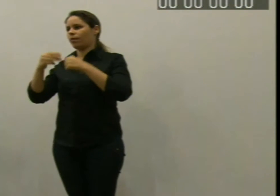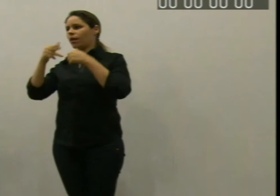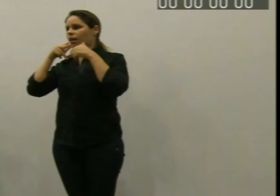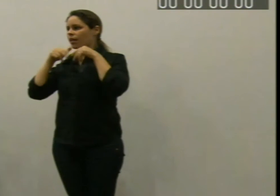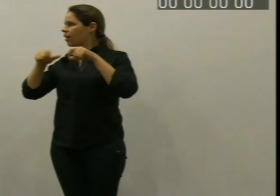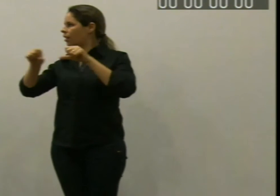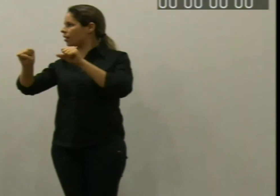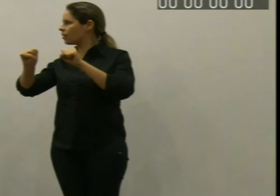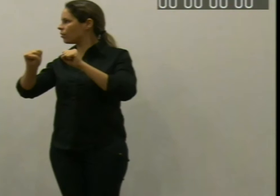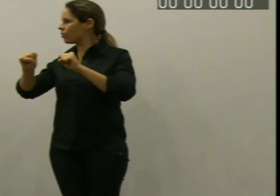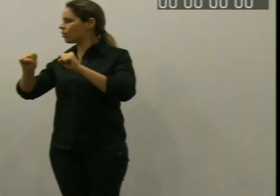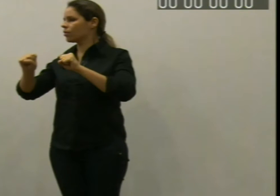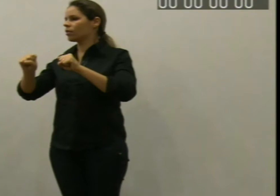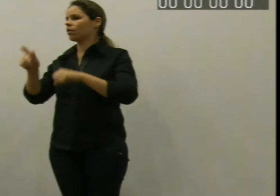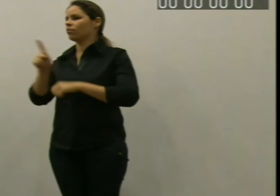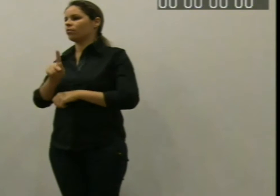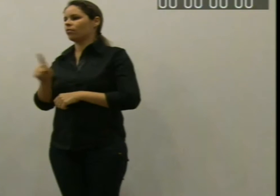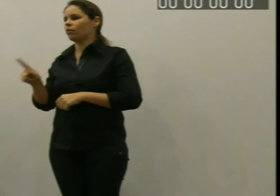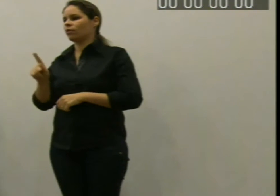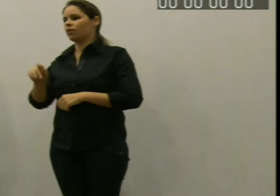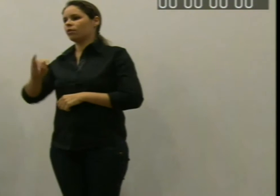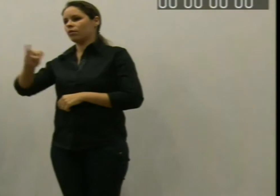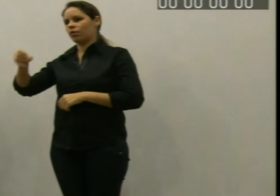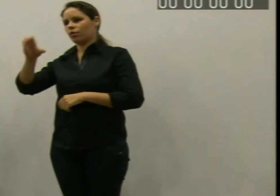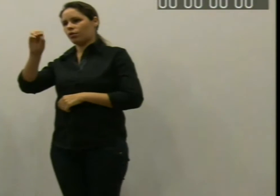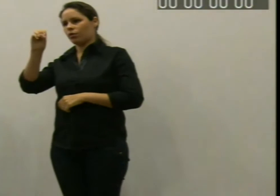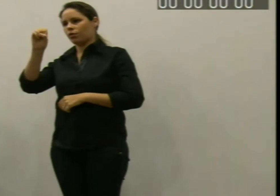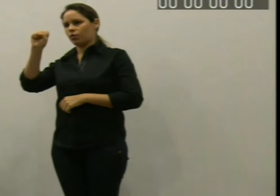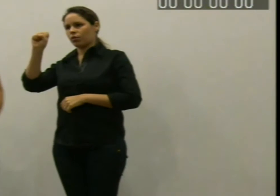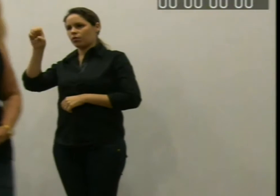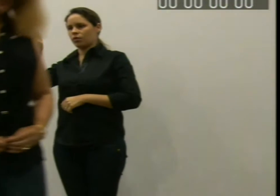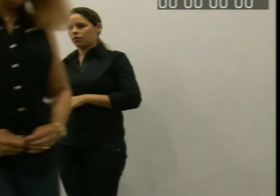Professor José Denilson Gomes